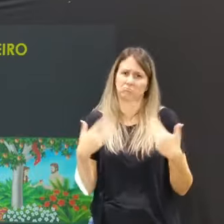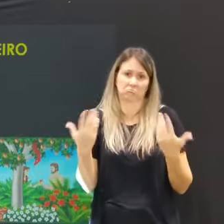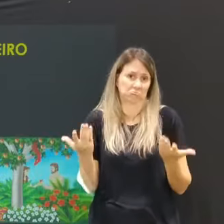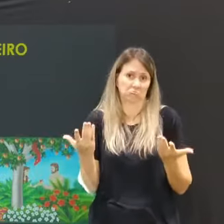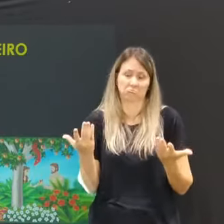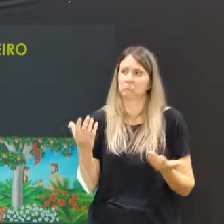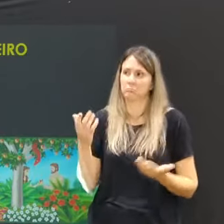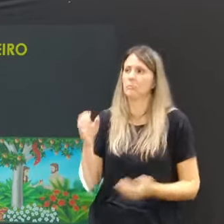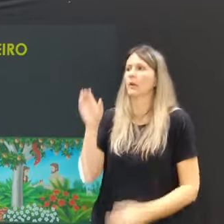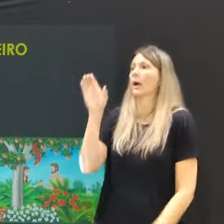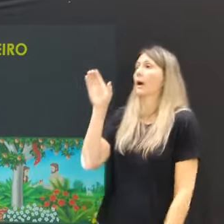que é.